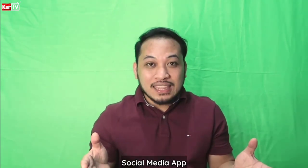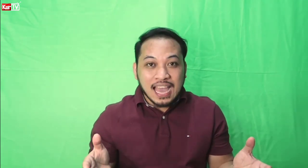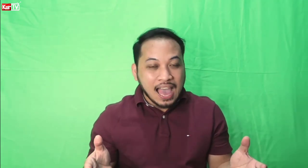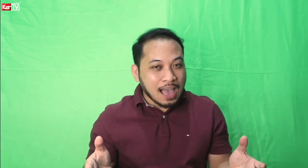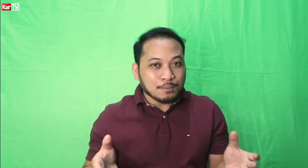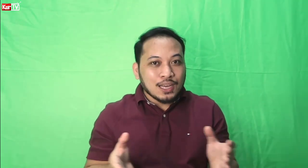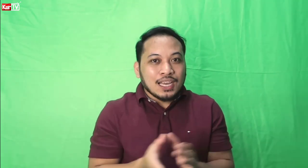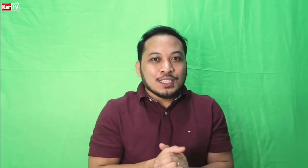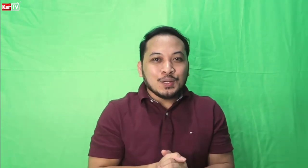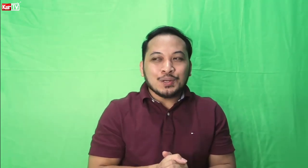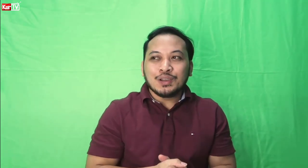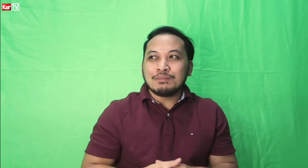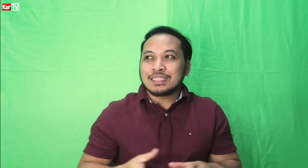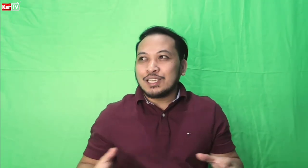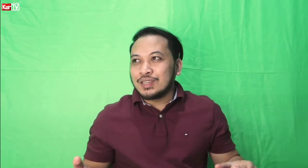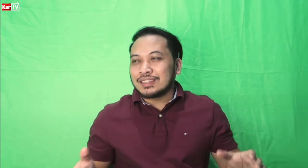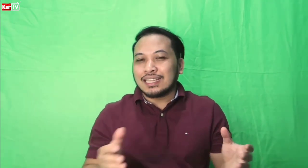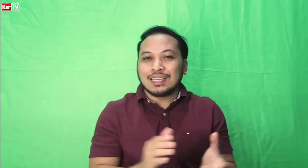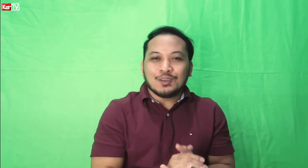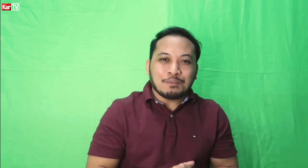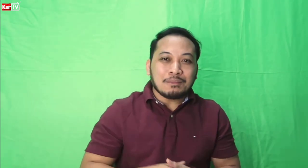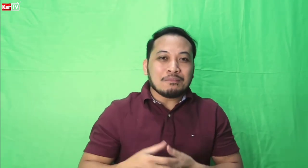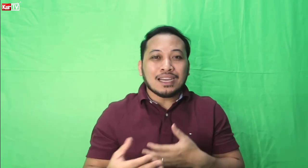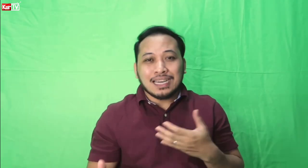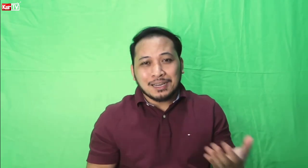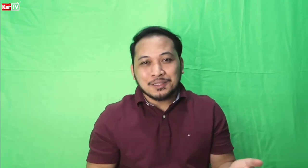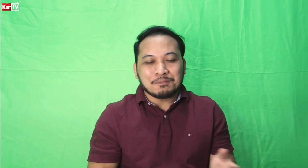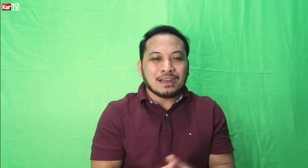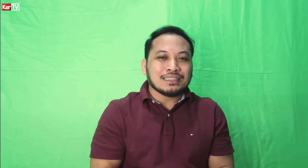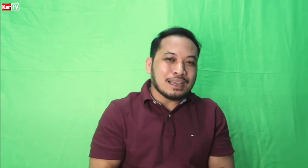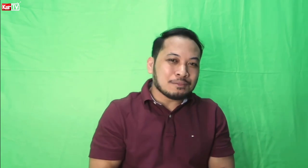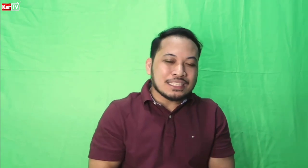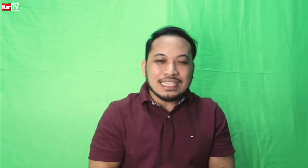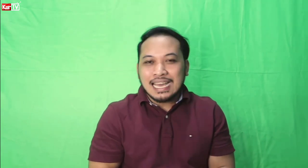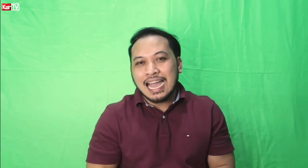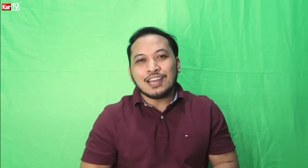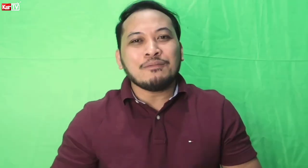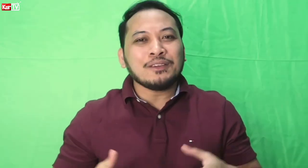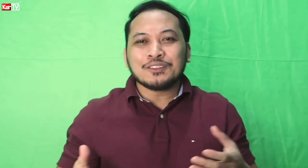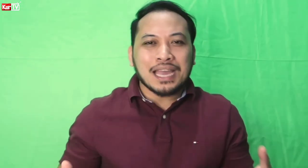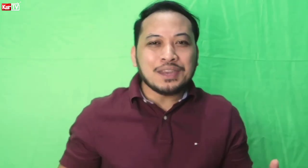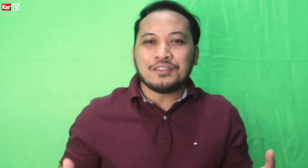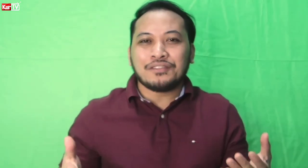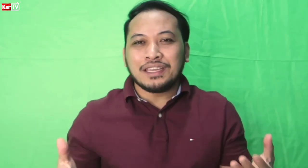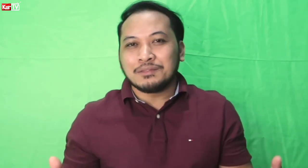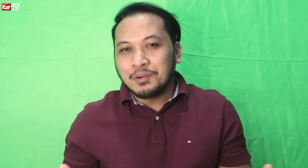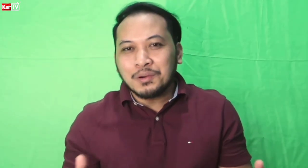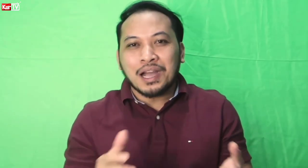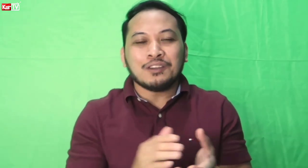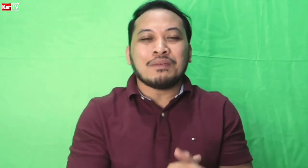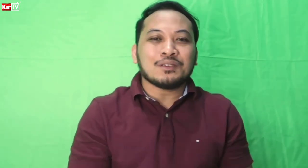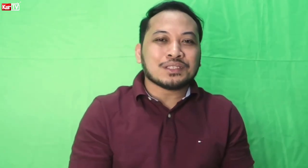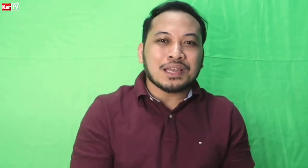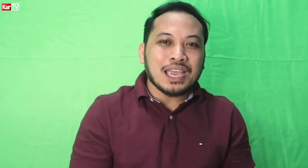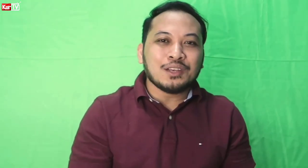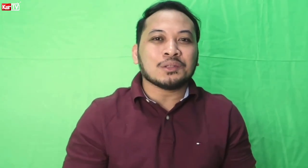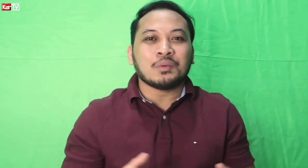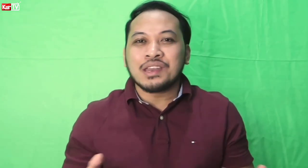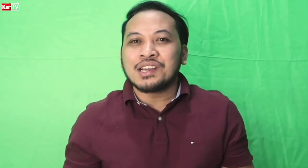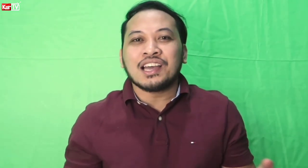media app. Siguro yung iba sa inyo nagtatanong pag may mga nakakausap bang deaf sila, ano ba yung sign ng Facebook, ano ba yung sign ng Twitter, ano